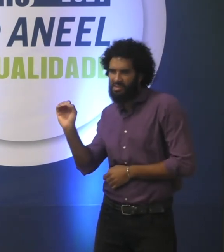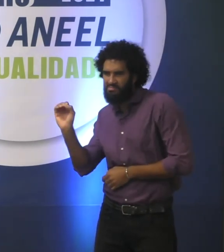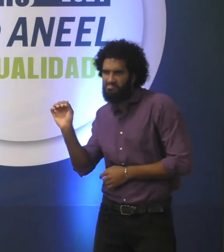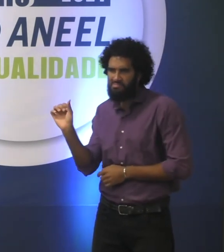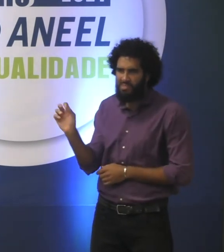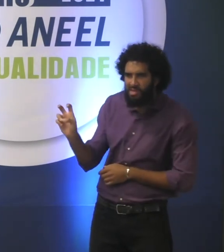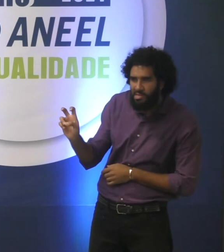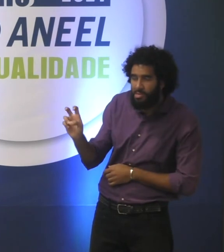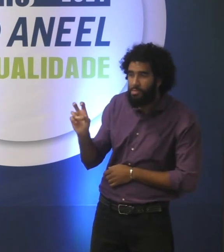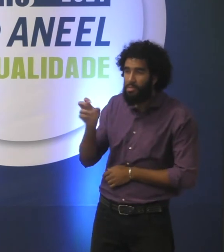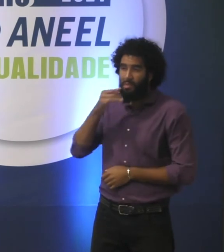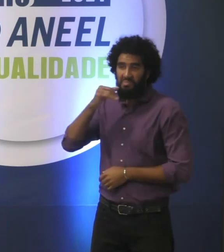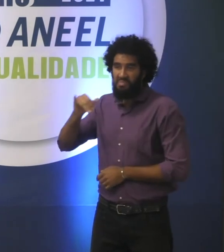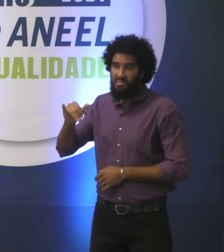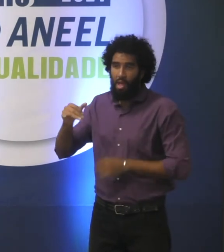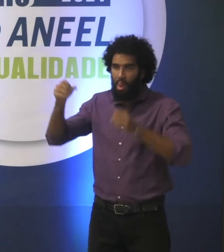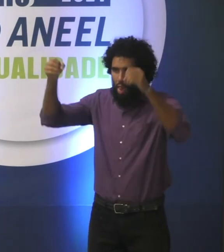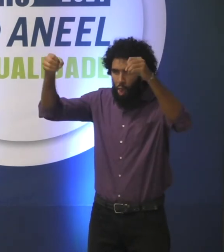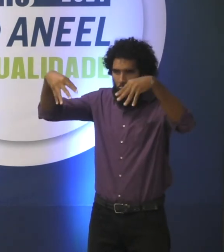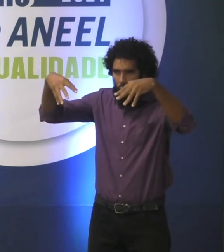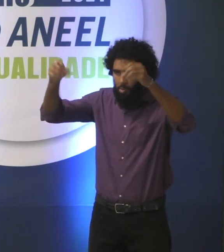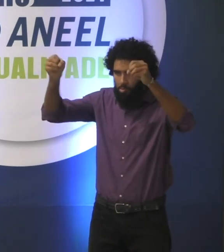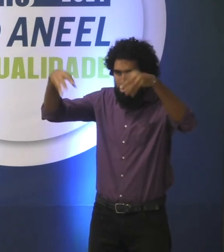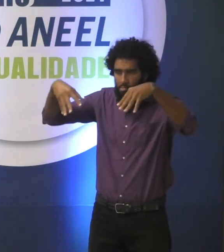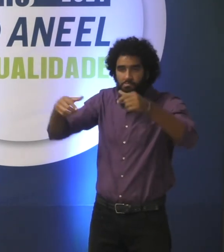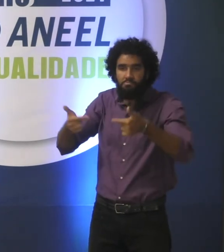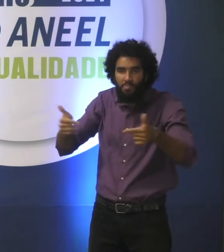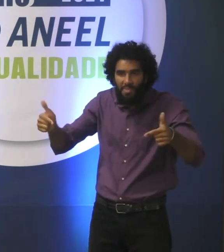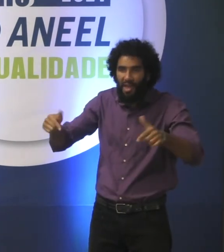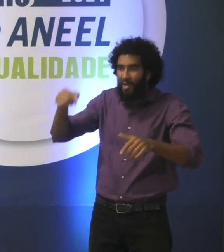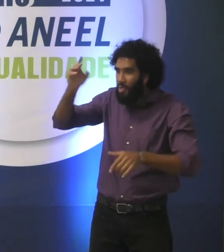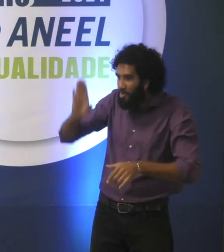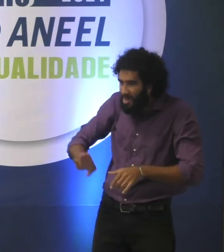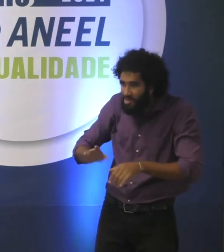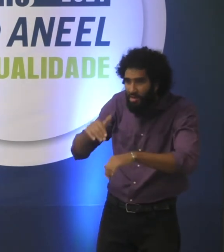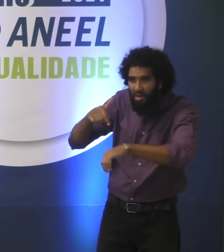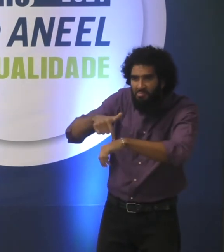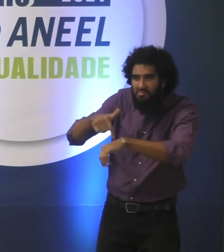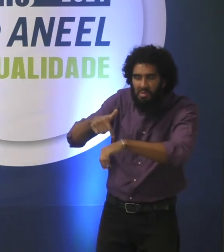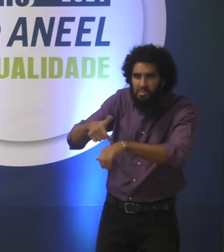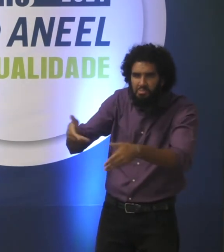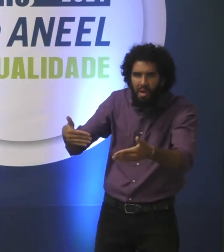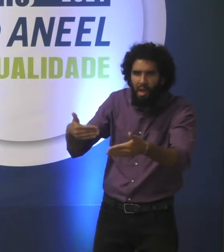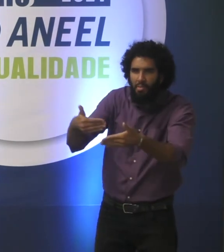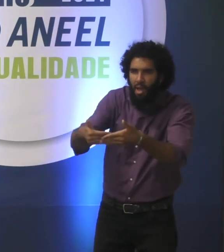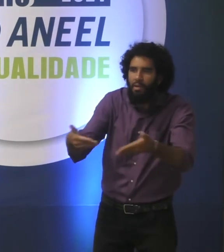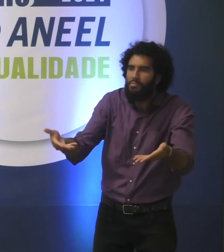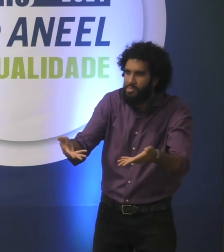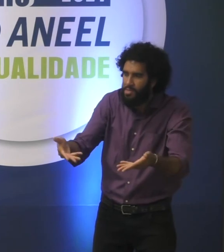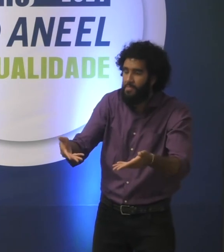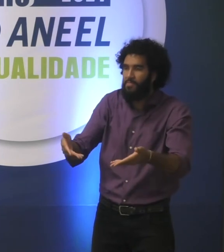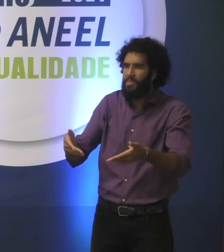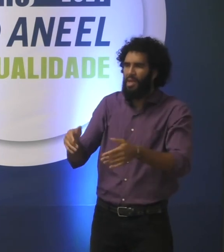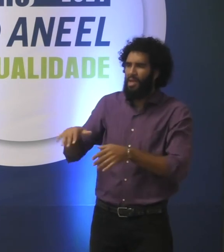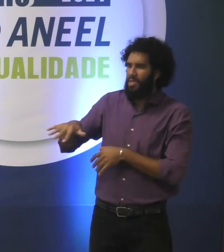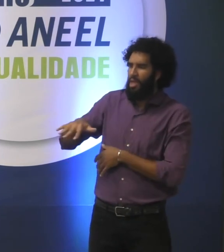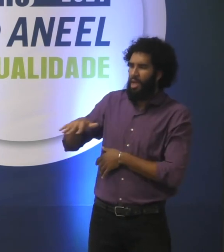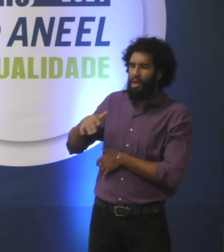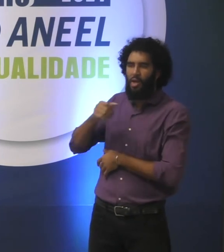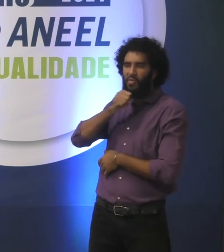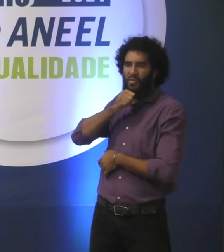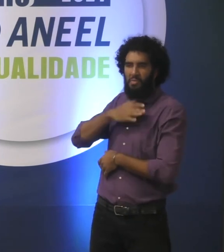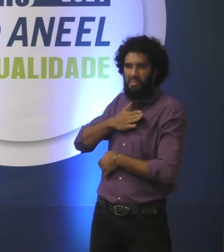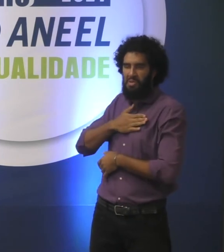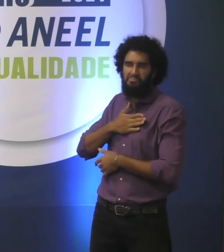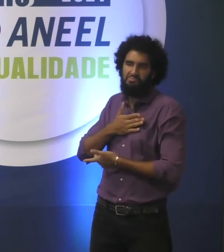tinha acesso à energia elétrica, e a gente viu isso no Brasil até pouco tempo, né? Na região do meu avô, até 2005 não tinha energia